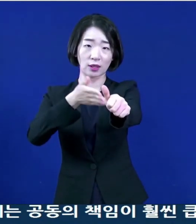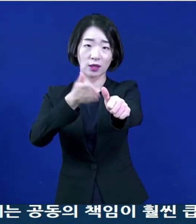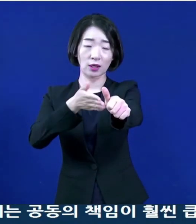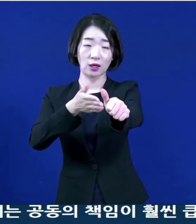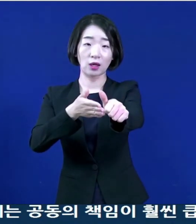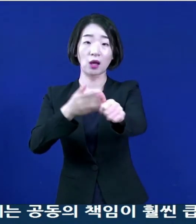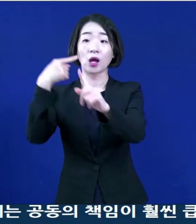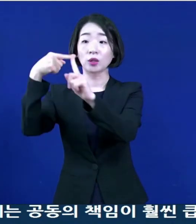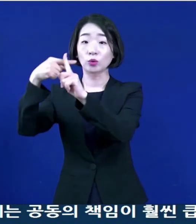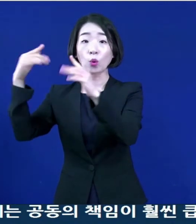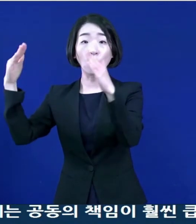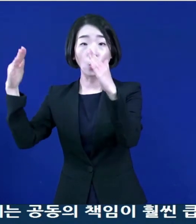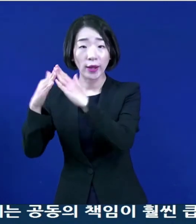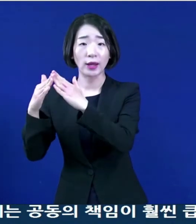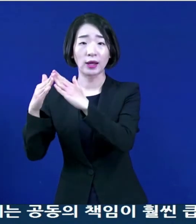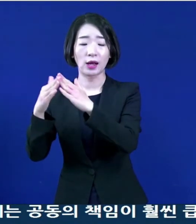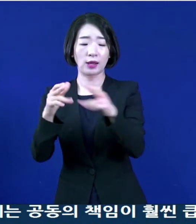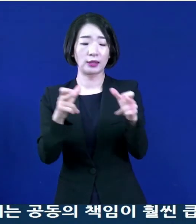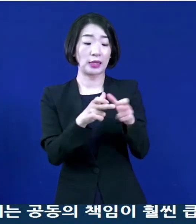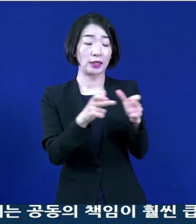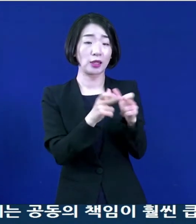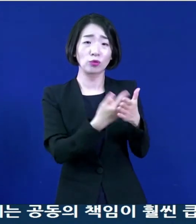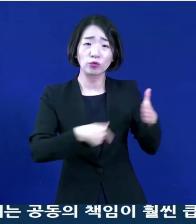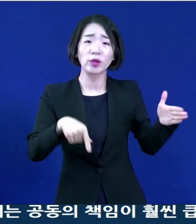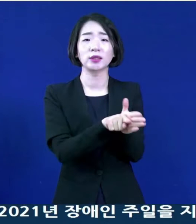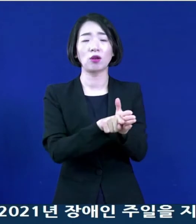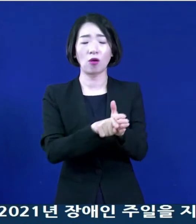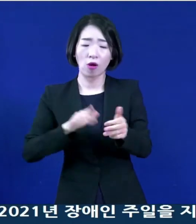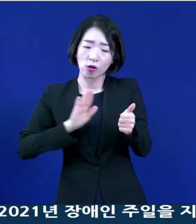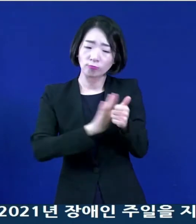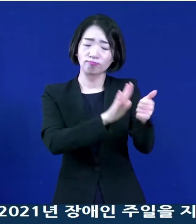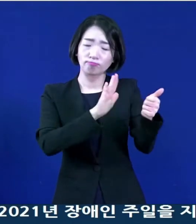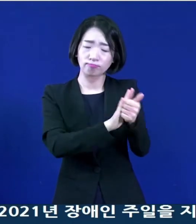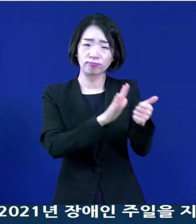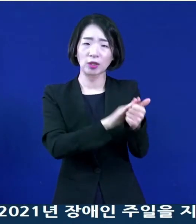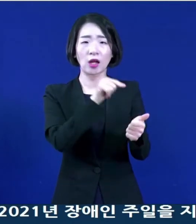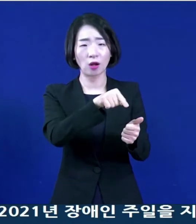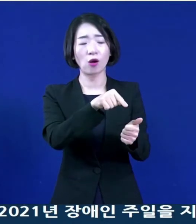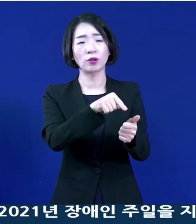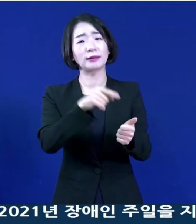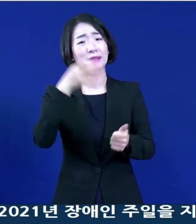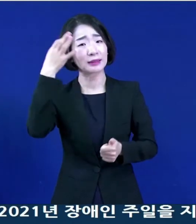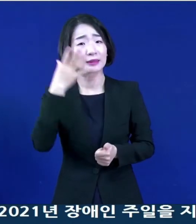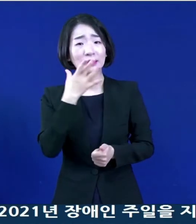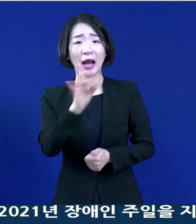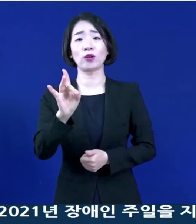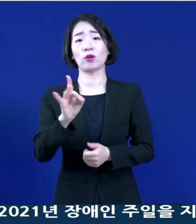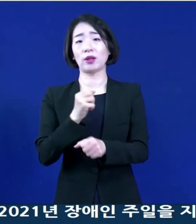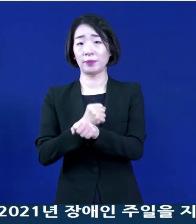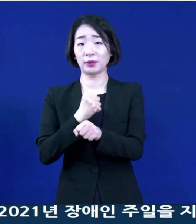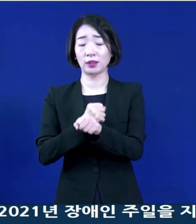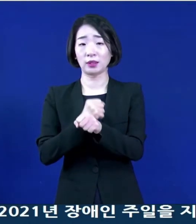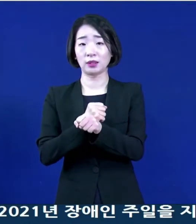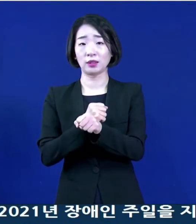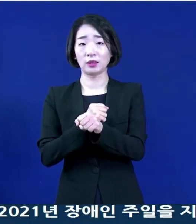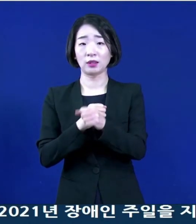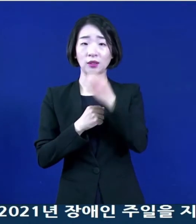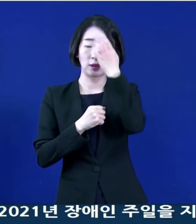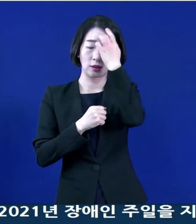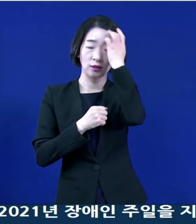교회가 장애우들을 위해서 힘쓰는 건 당연한 겁니다. 이걸 반대하지 않는 것, 이 흐름에 내가 그냥 따라가는